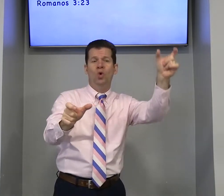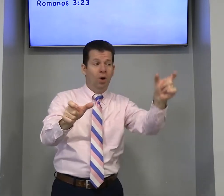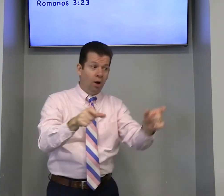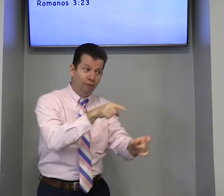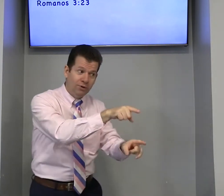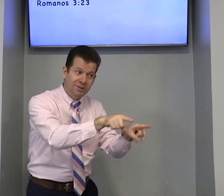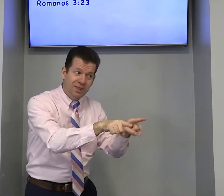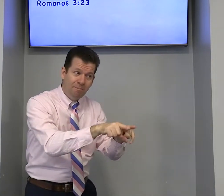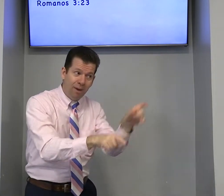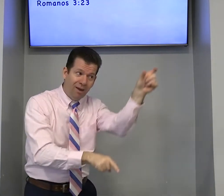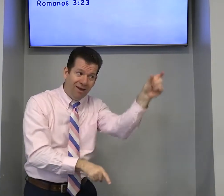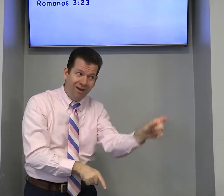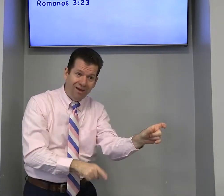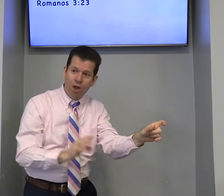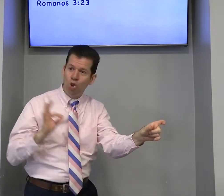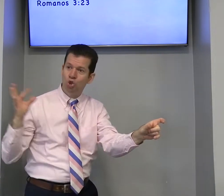qualquer pessoa, todo mundo